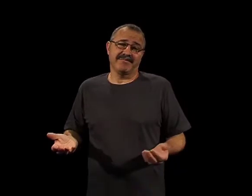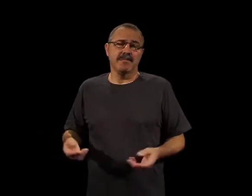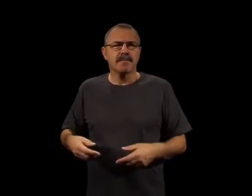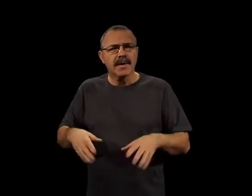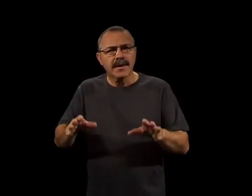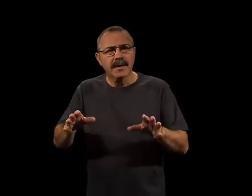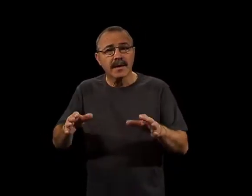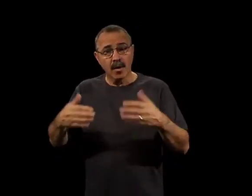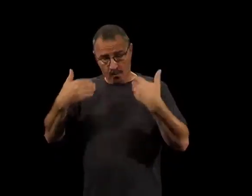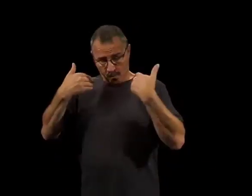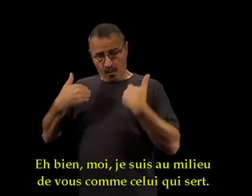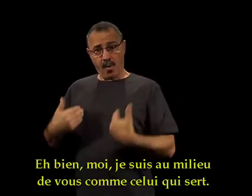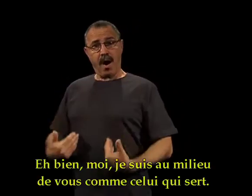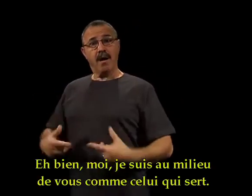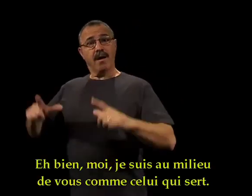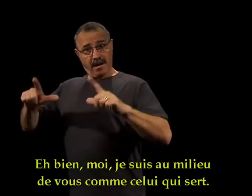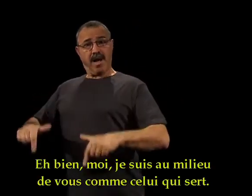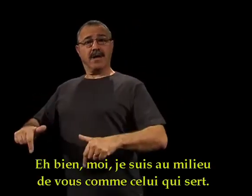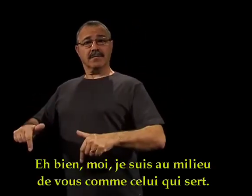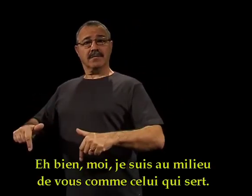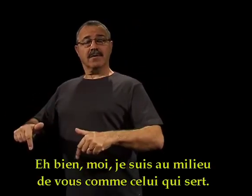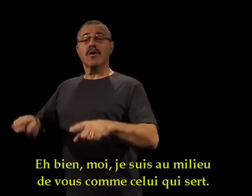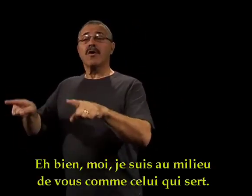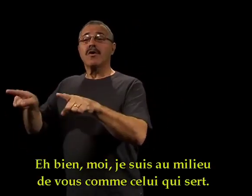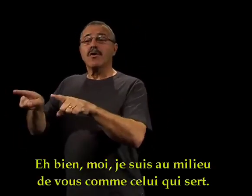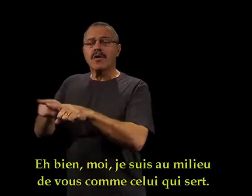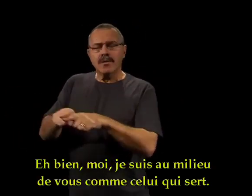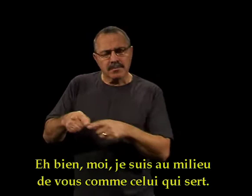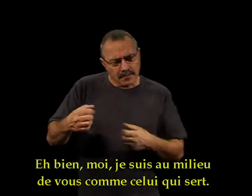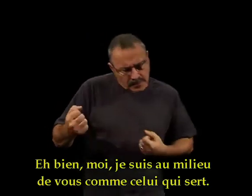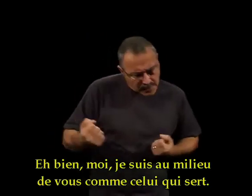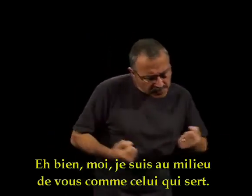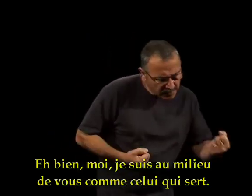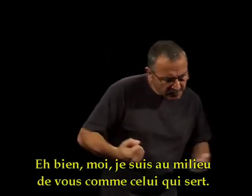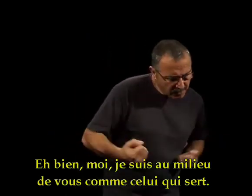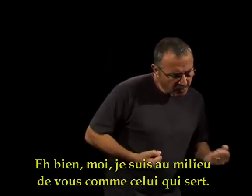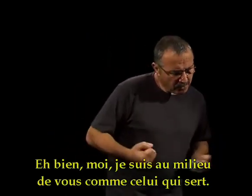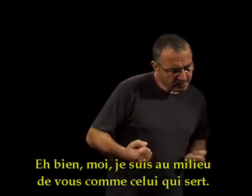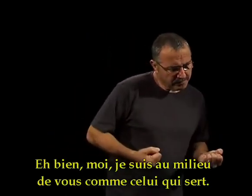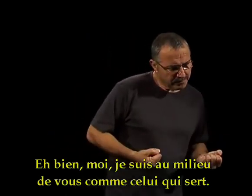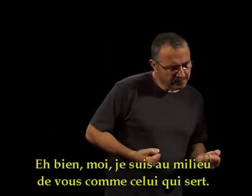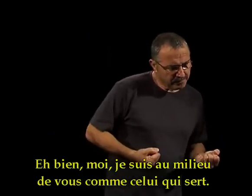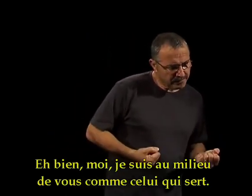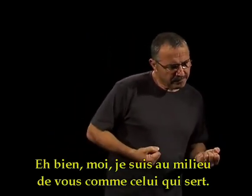Eh bien, moi, je suis au milieu de vous comme celui qui sert.